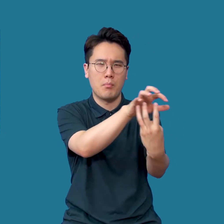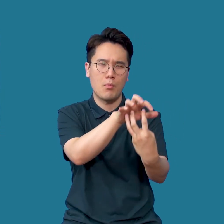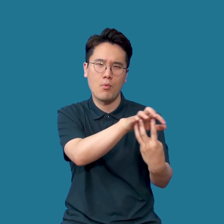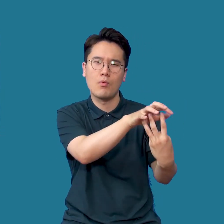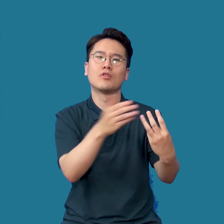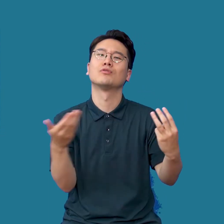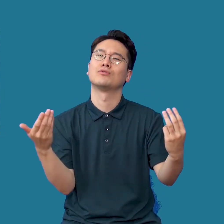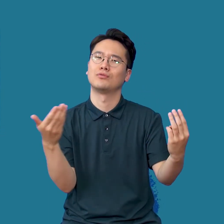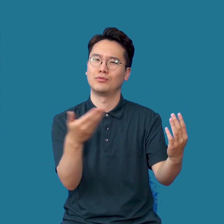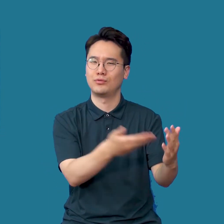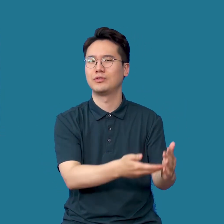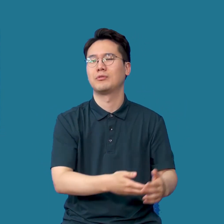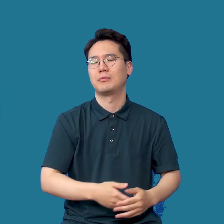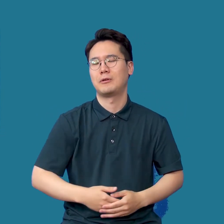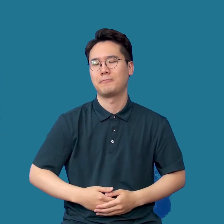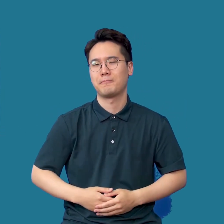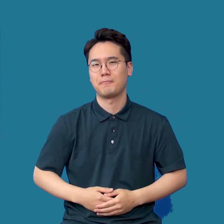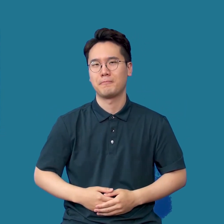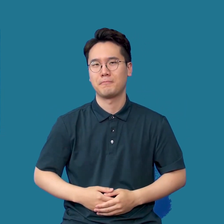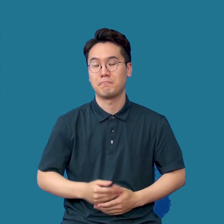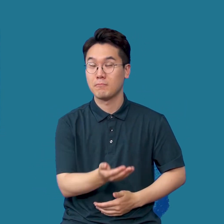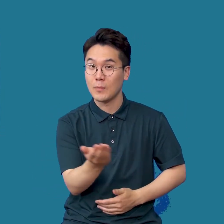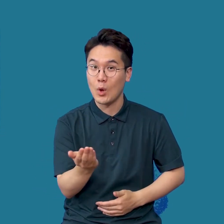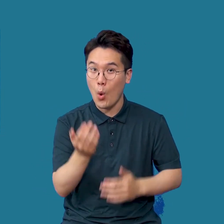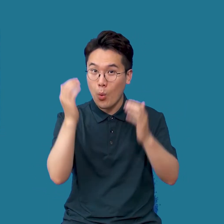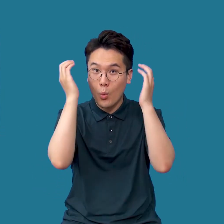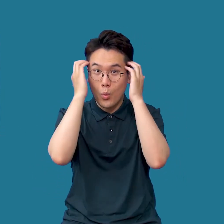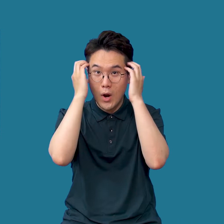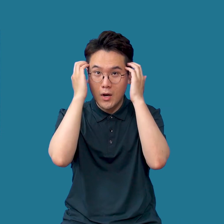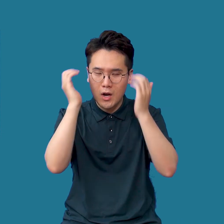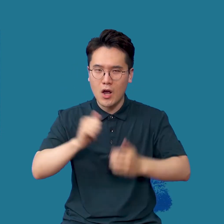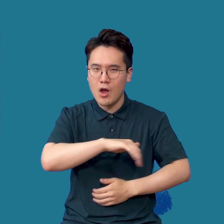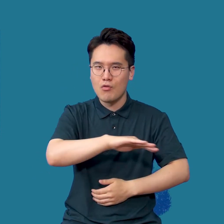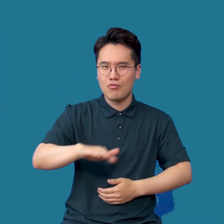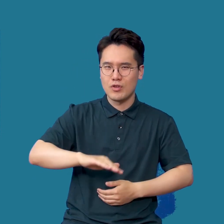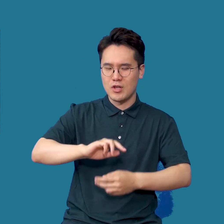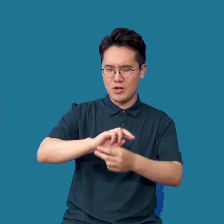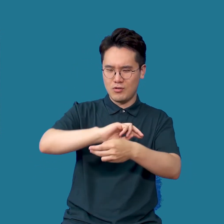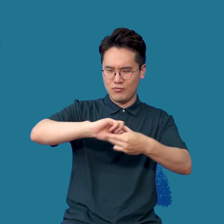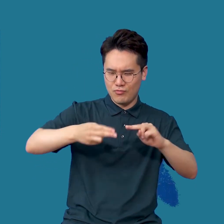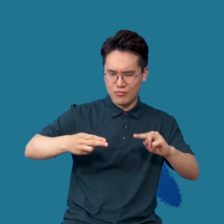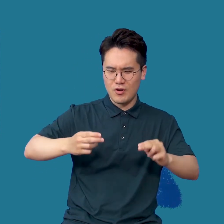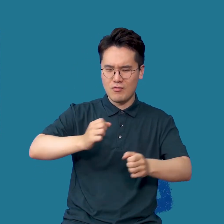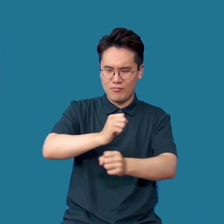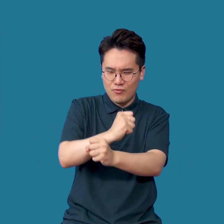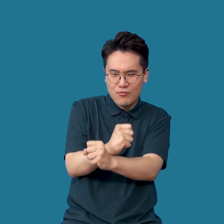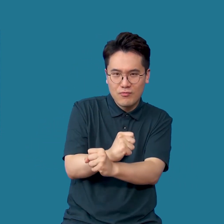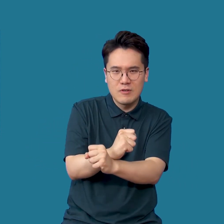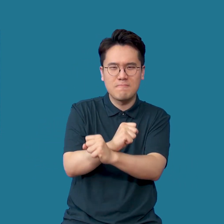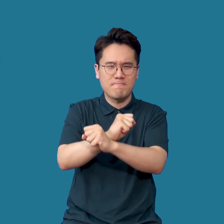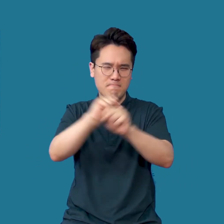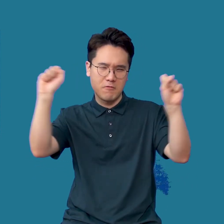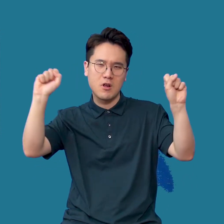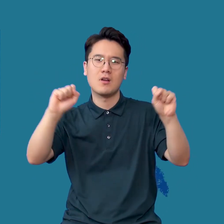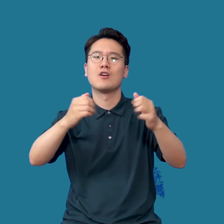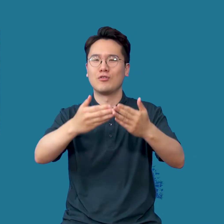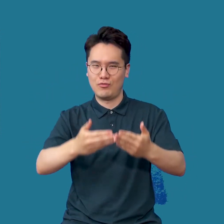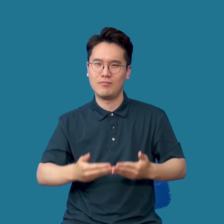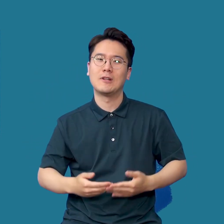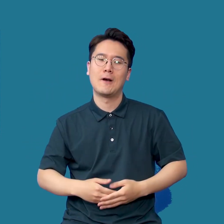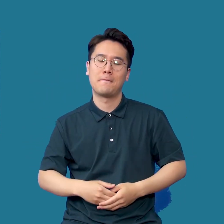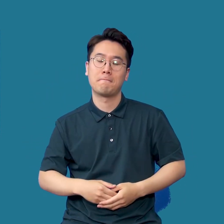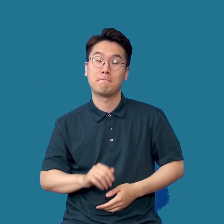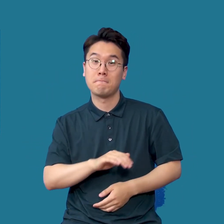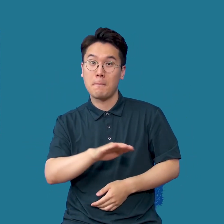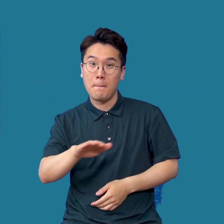고난은 우리의 결박을 태워버립니다. 우리가 좀 매여 살 때가 많지 않습니까? 세상